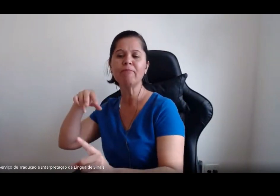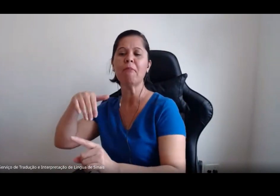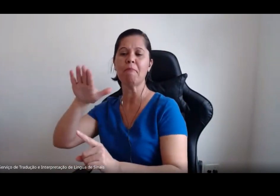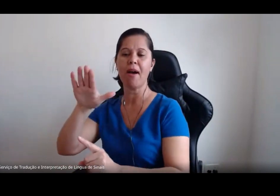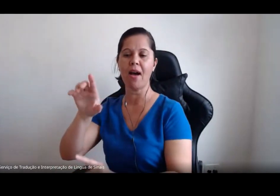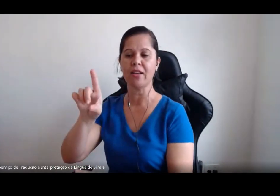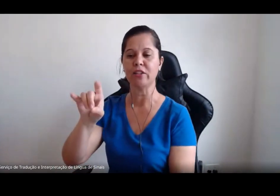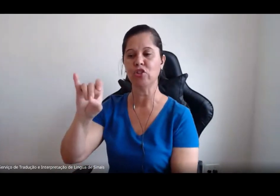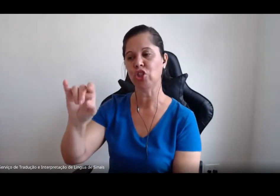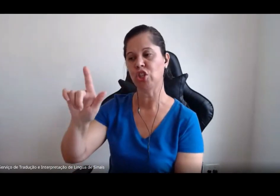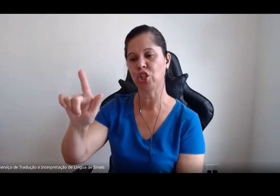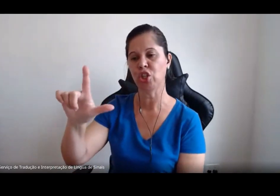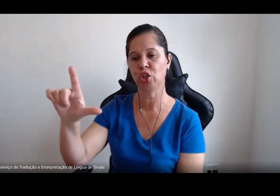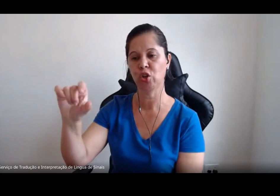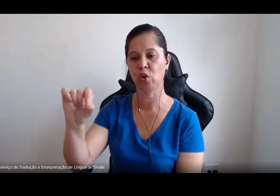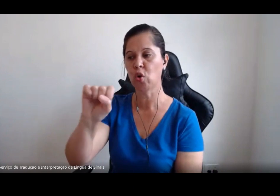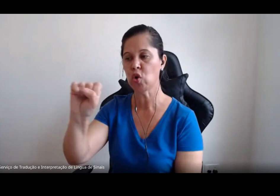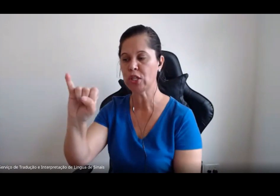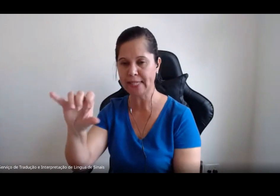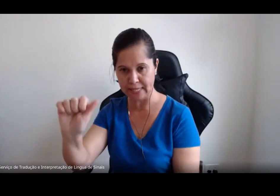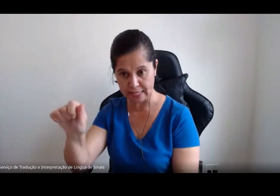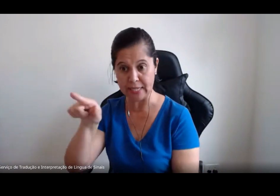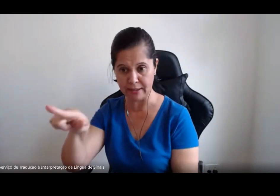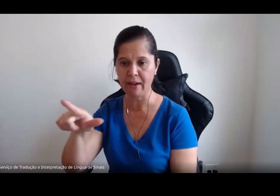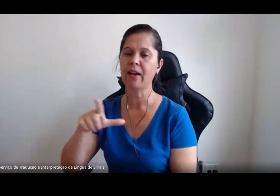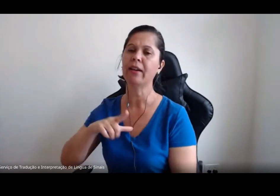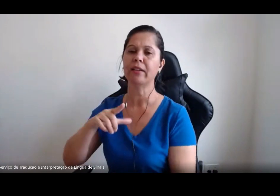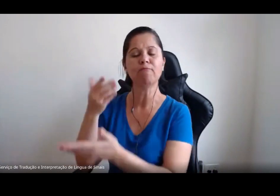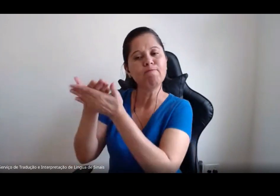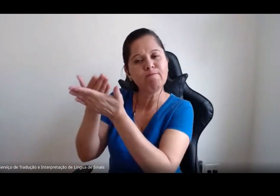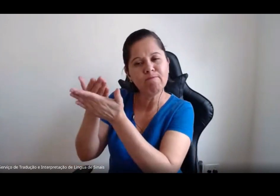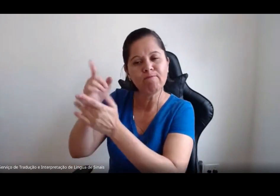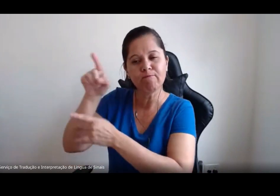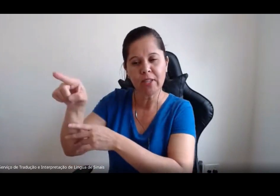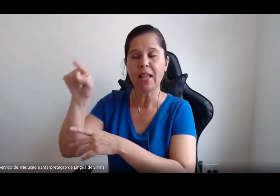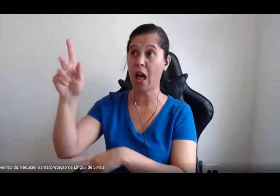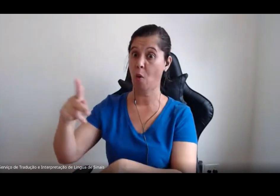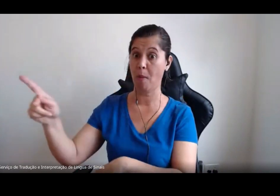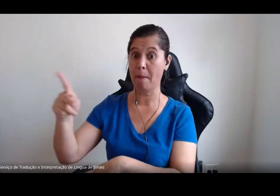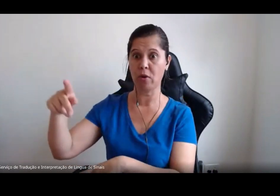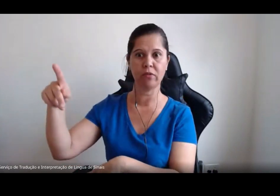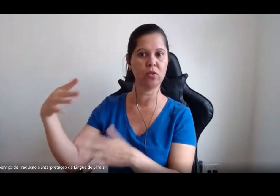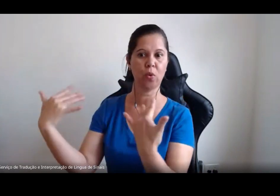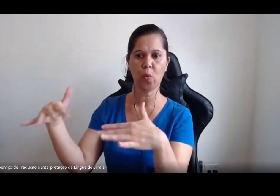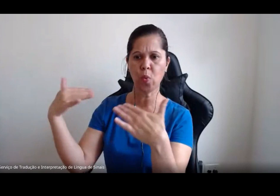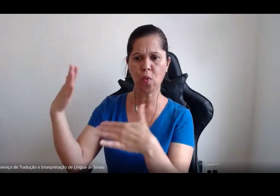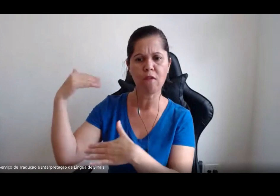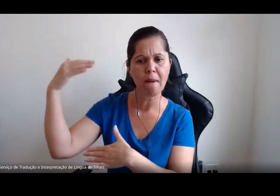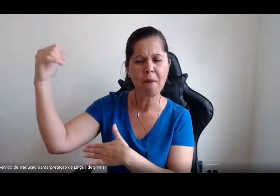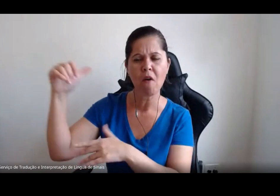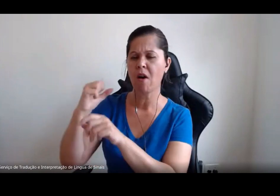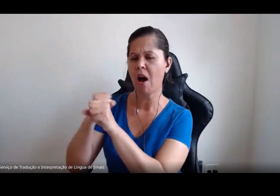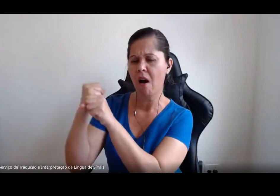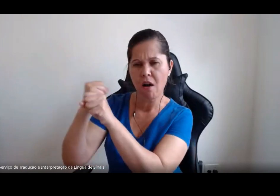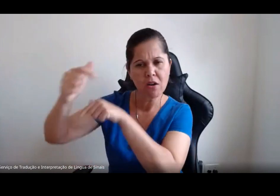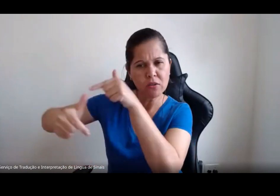filiado à perspectiva glotopolítica, coordenado pela professora Elvira Narvaja de Arnoux, e a professora Arnoux, que há